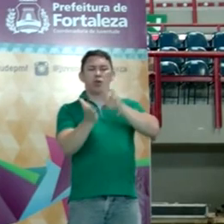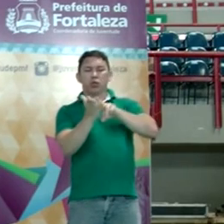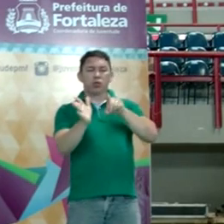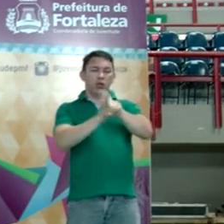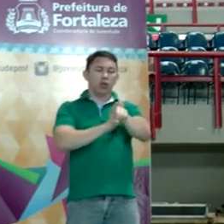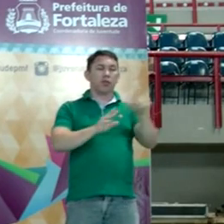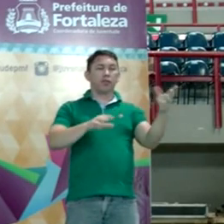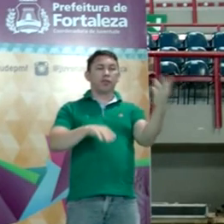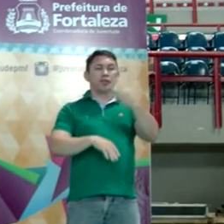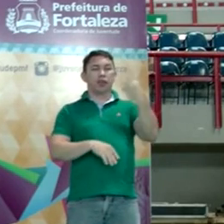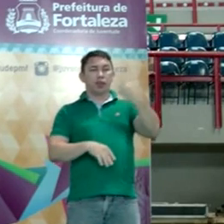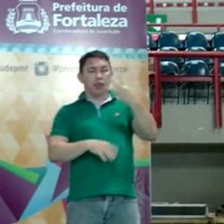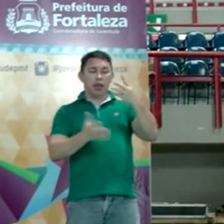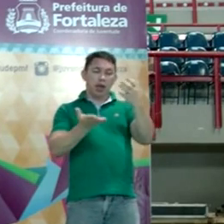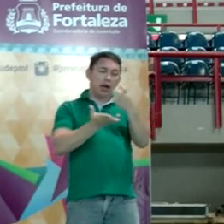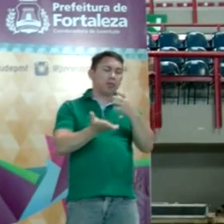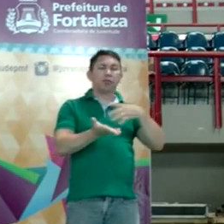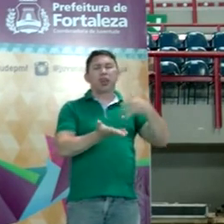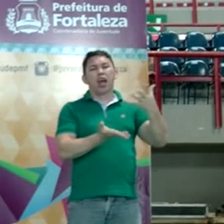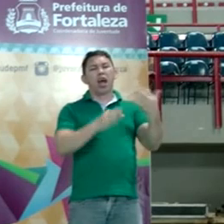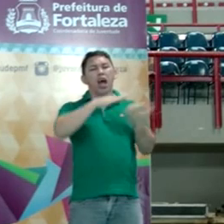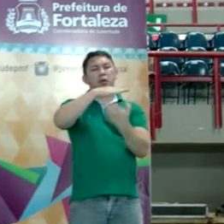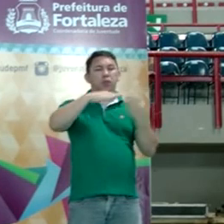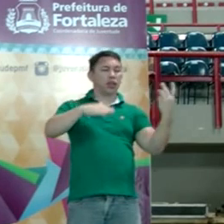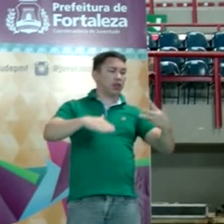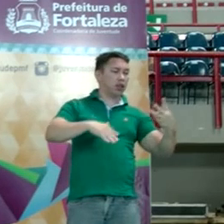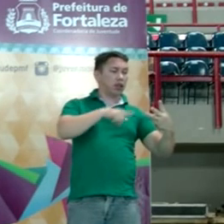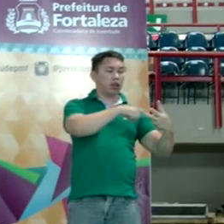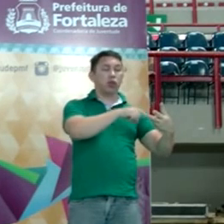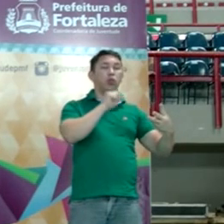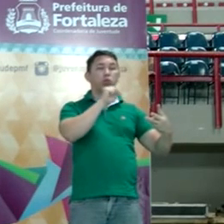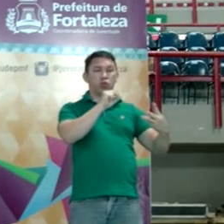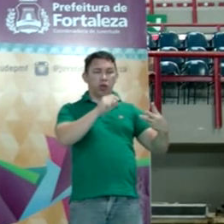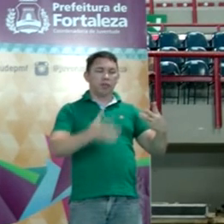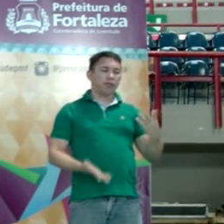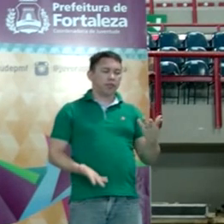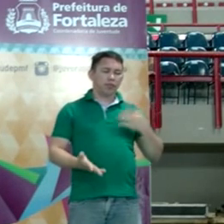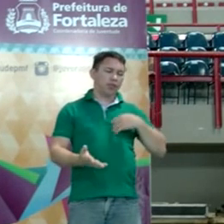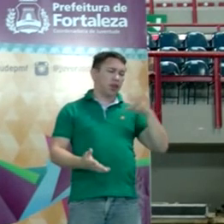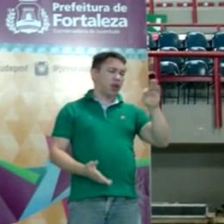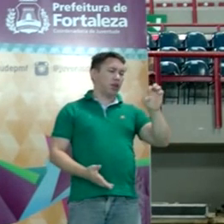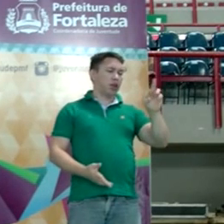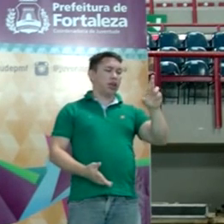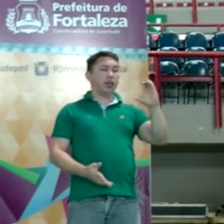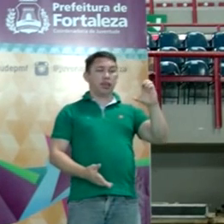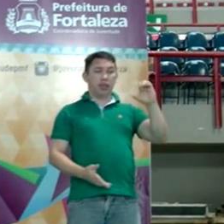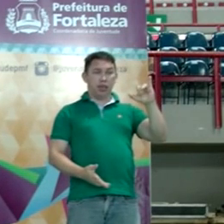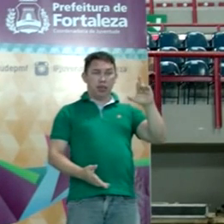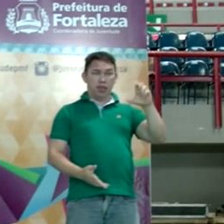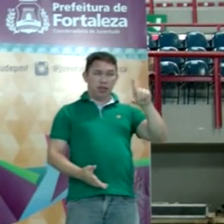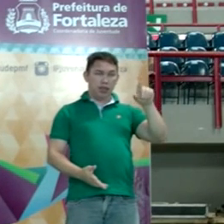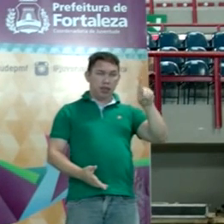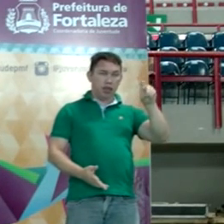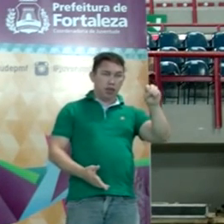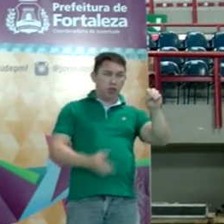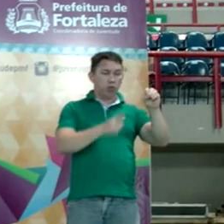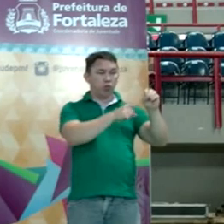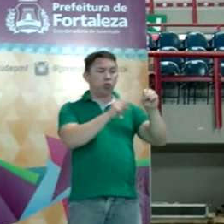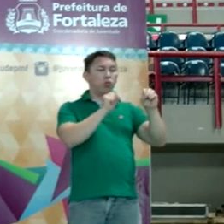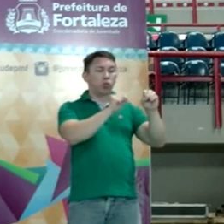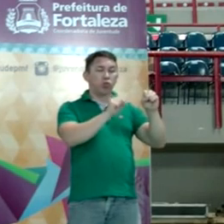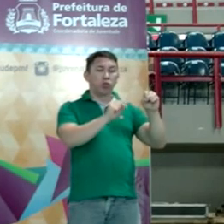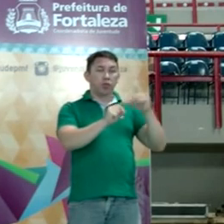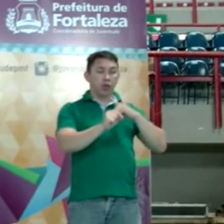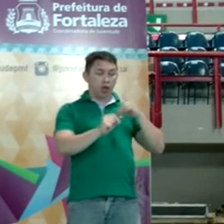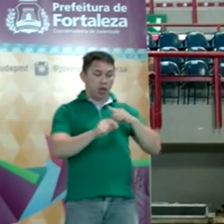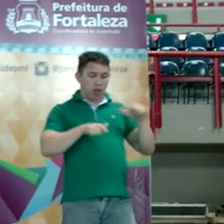Okay? Terceirizado é quando você passa a, literalmente, digamos assim,